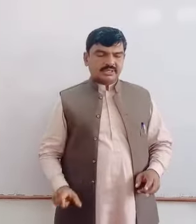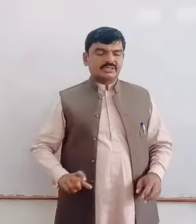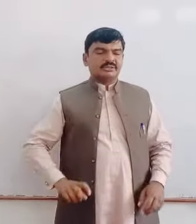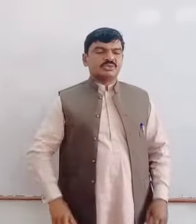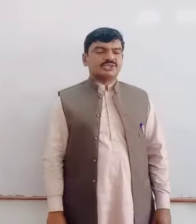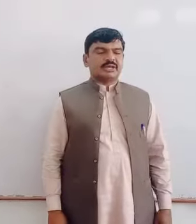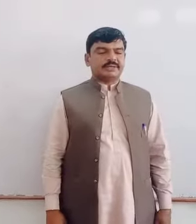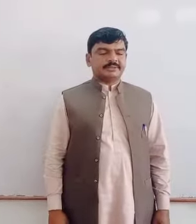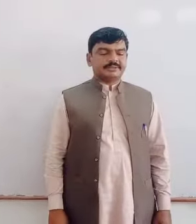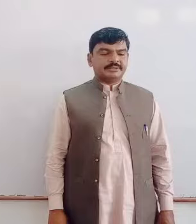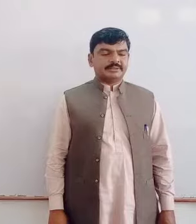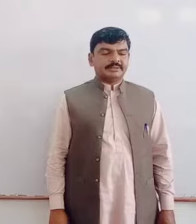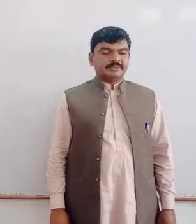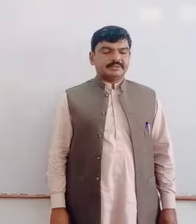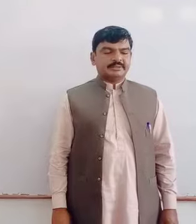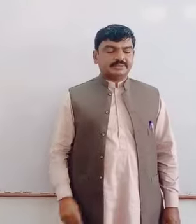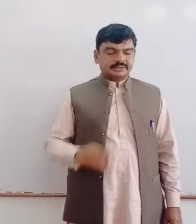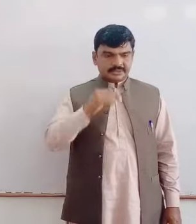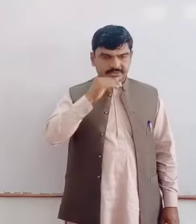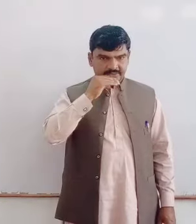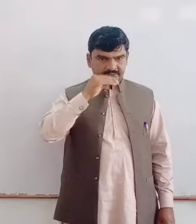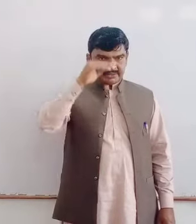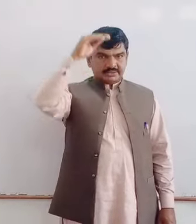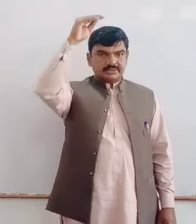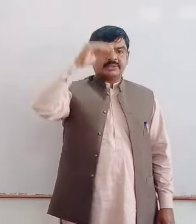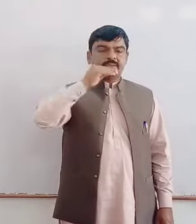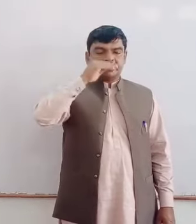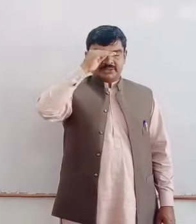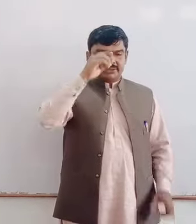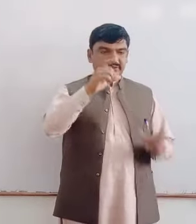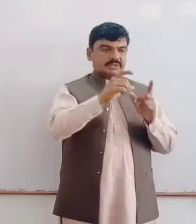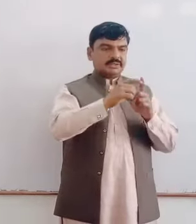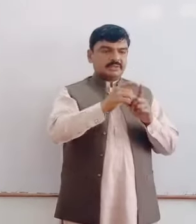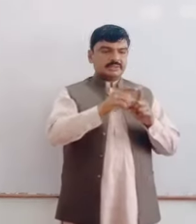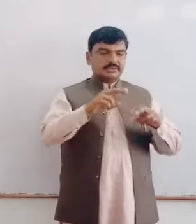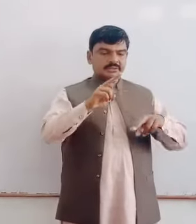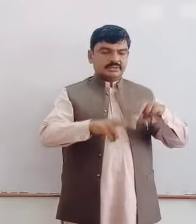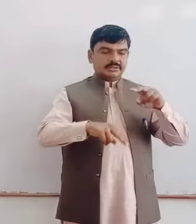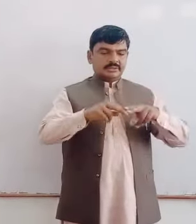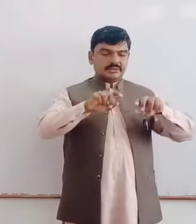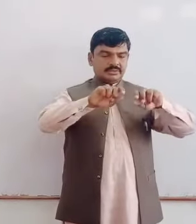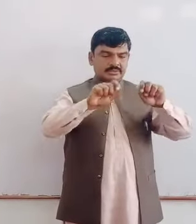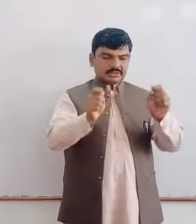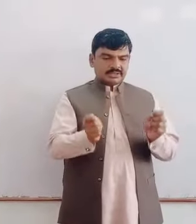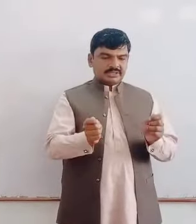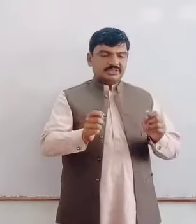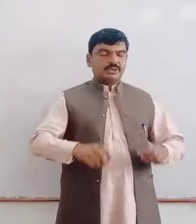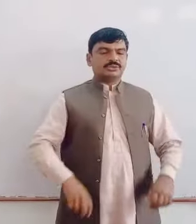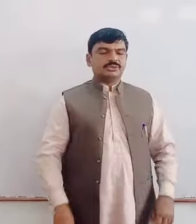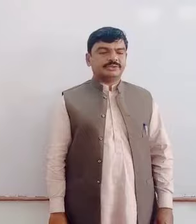हजरत मूसा, हजरत दाऊद, हजरत दाऊद,